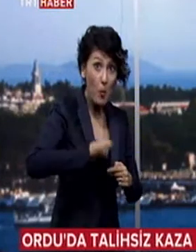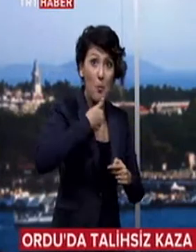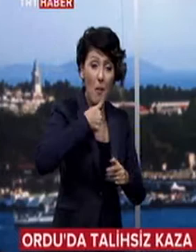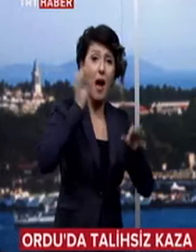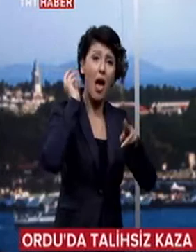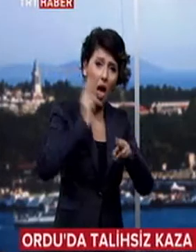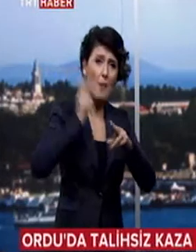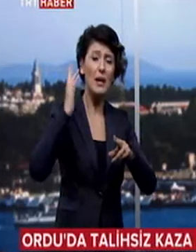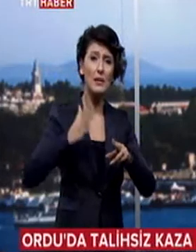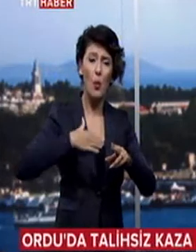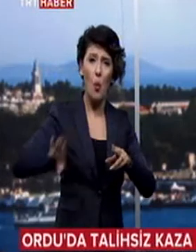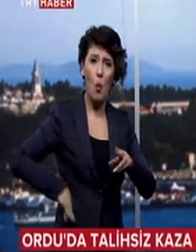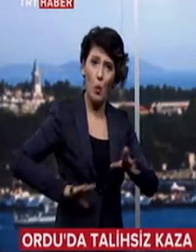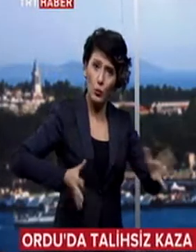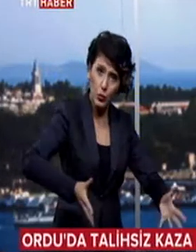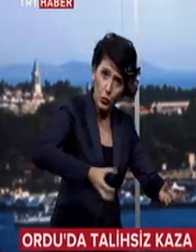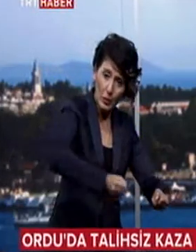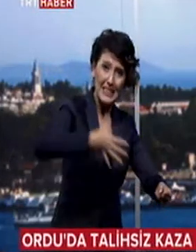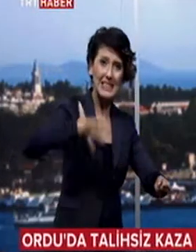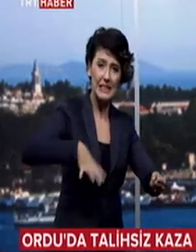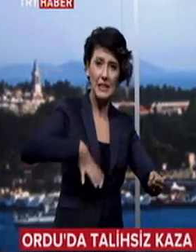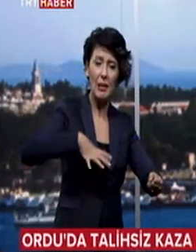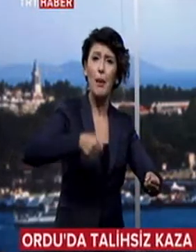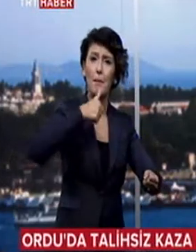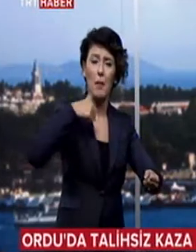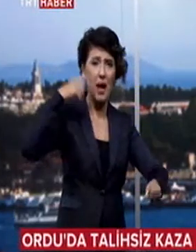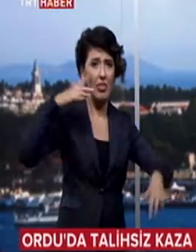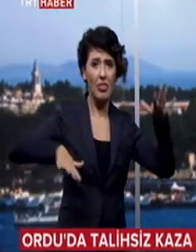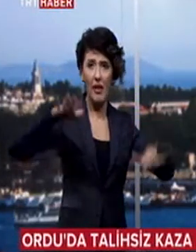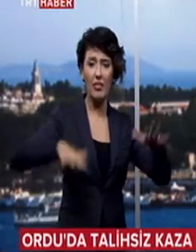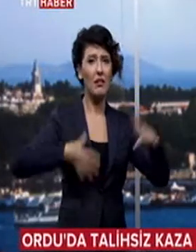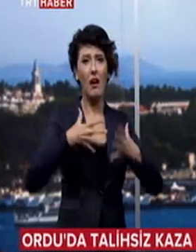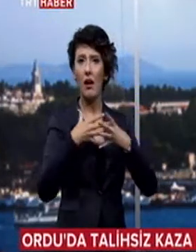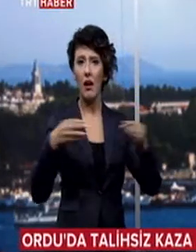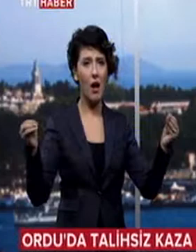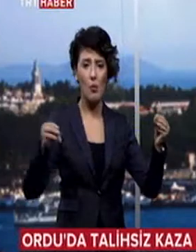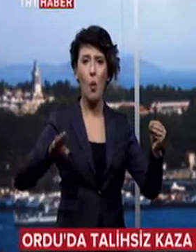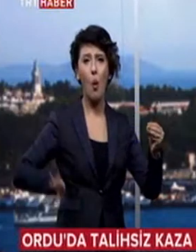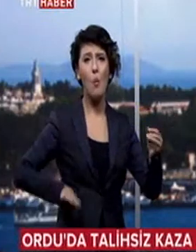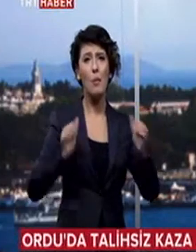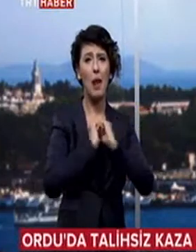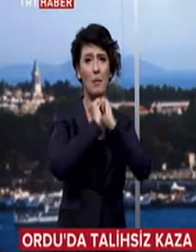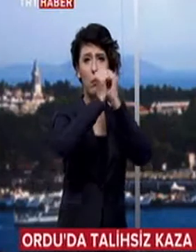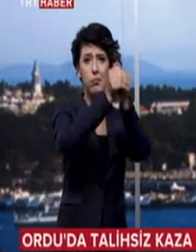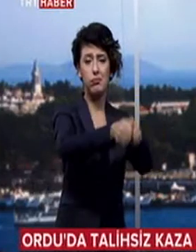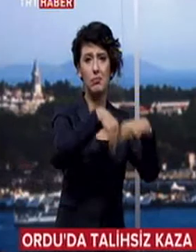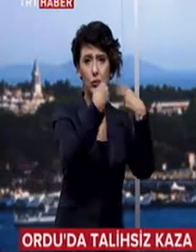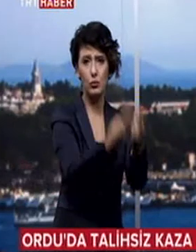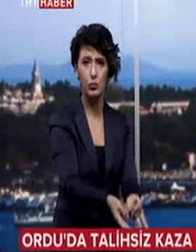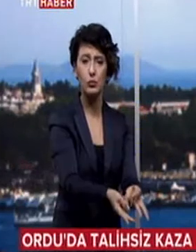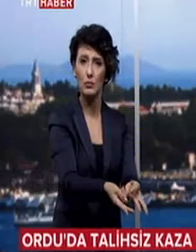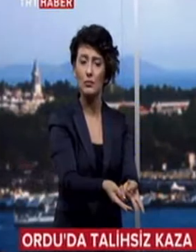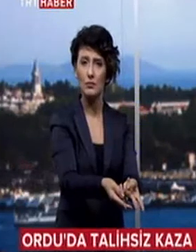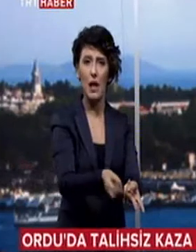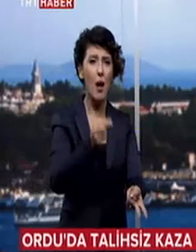baba Cemil Dikmetaş, oğlunu tutmak istedi. Baba dengesini kaybedince oğluyla beraber aşağı